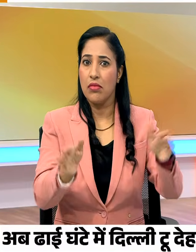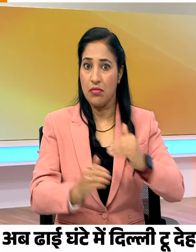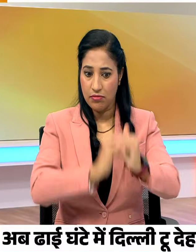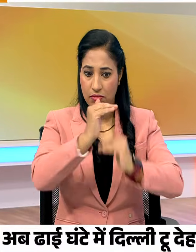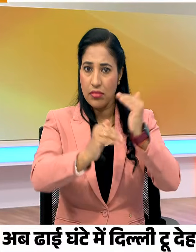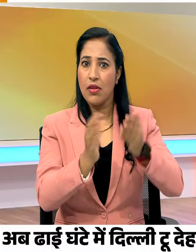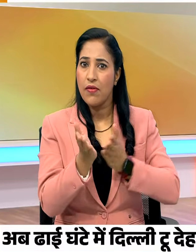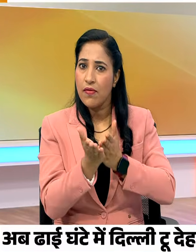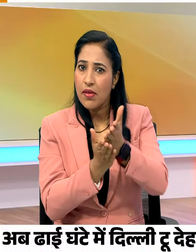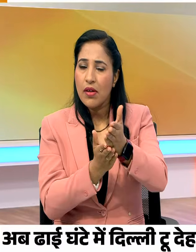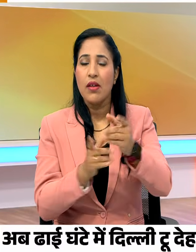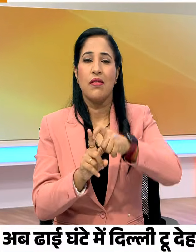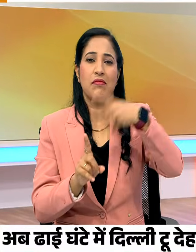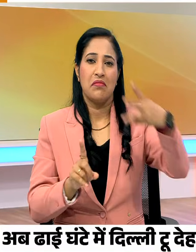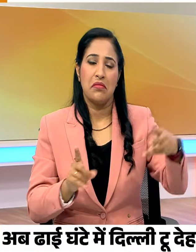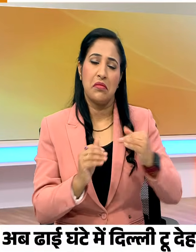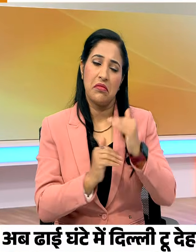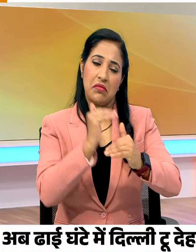है उत्तराखंड।